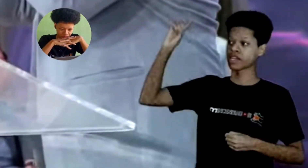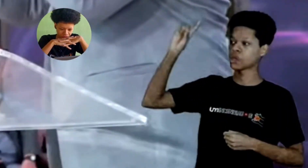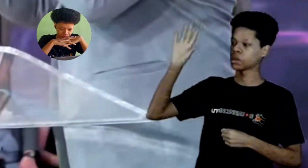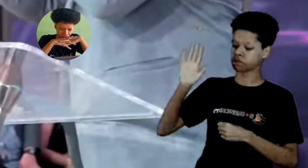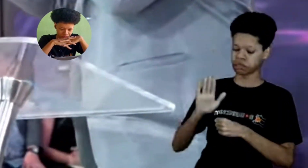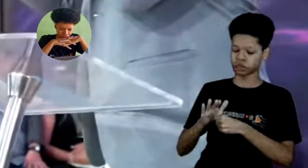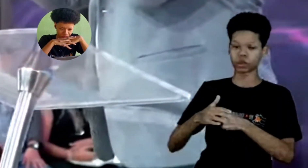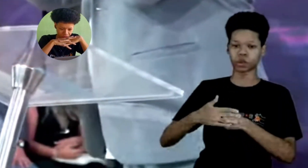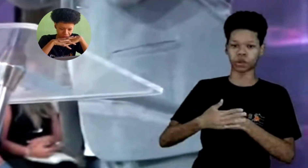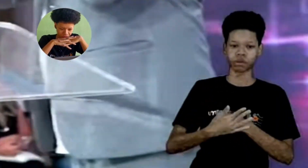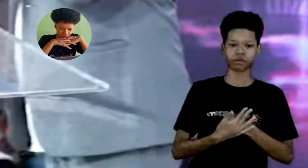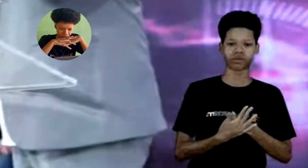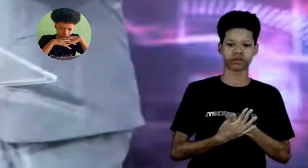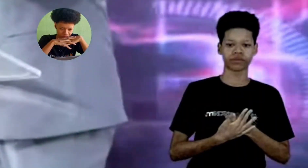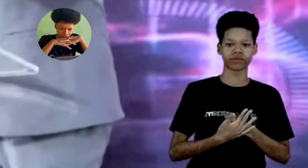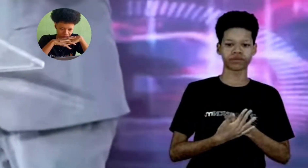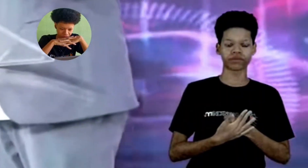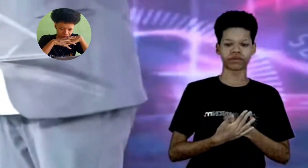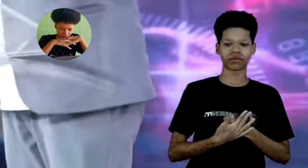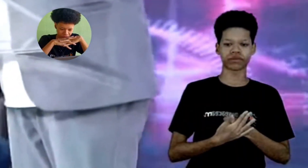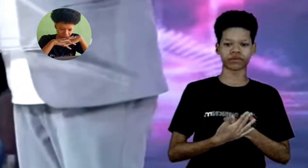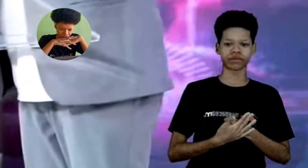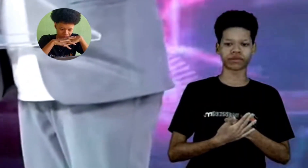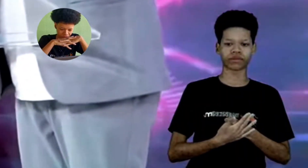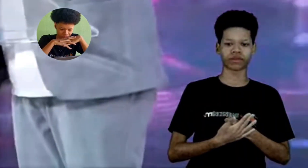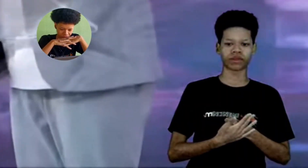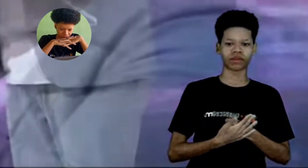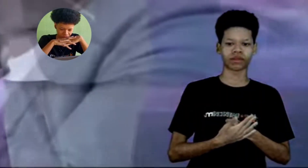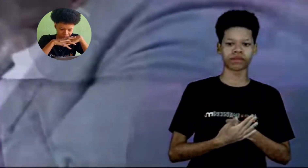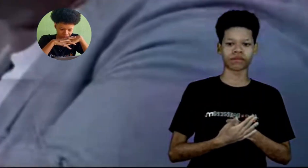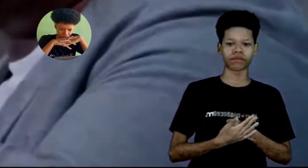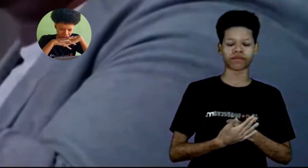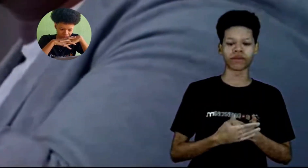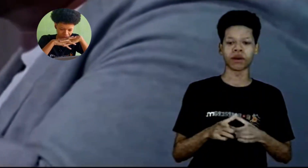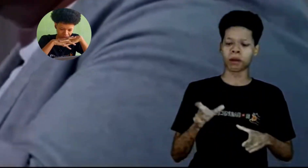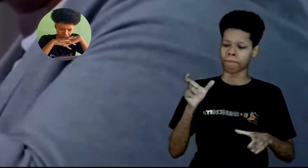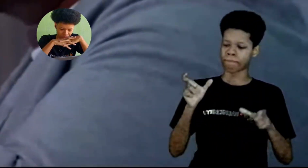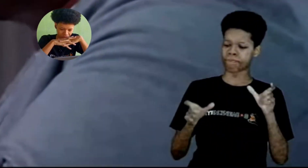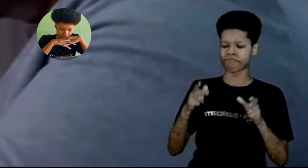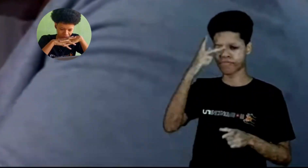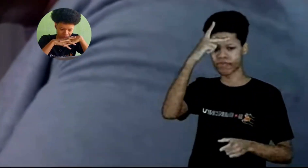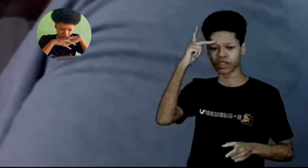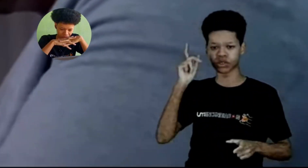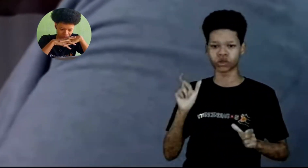Quem era para ser seu amigo não é. Quem era para te abraçar não te abraça. Quem era para caminhar contigo não caminha mais.